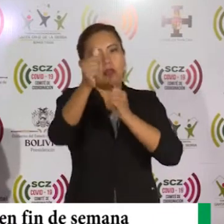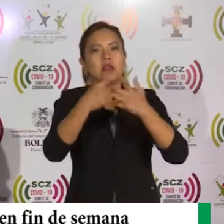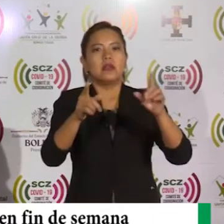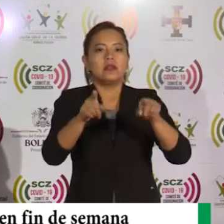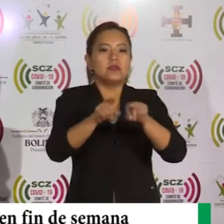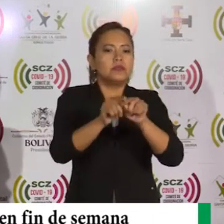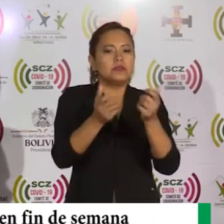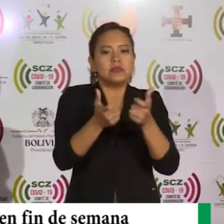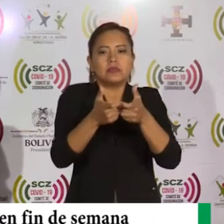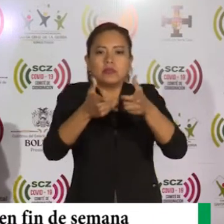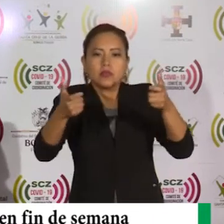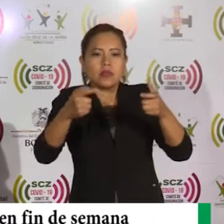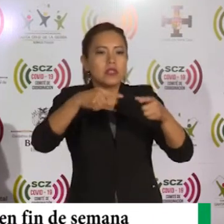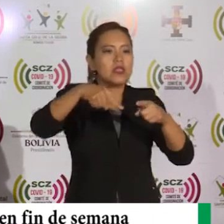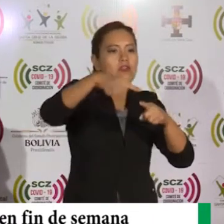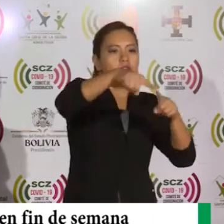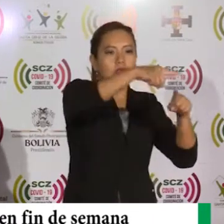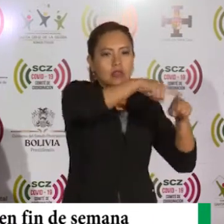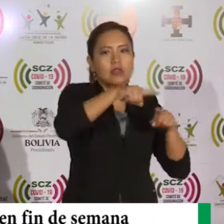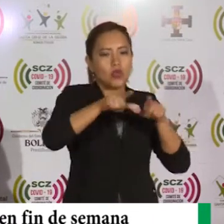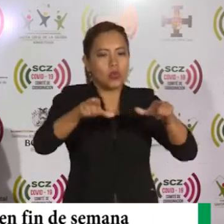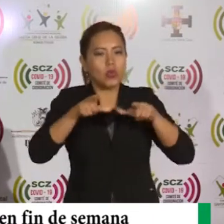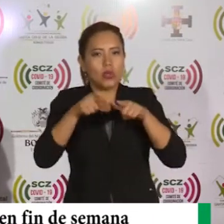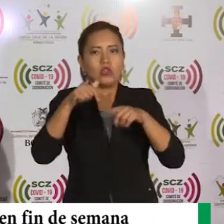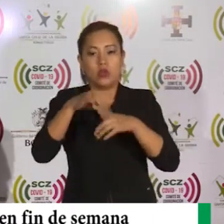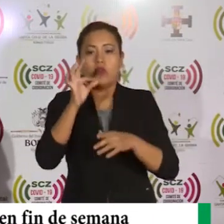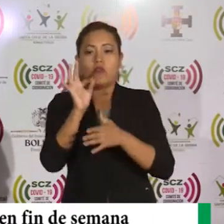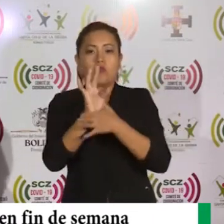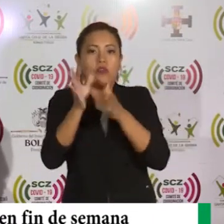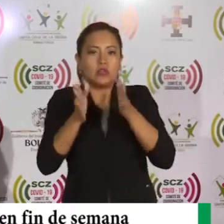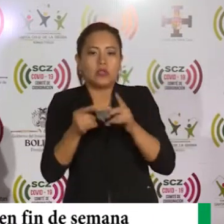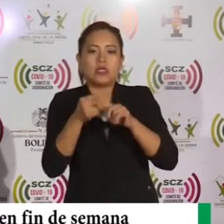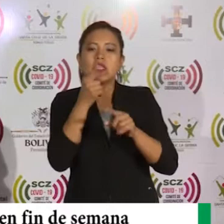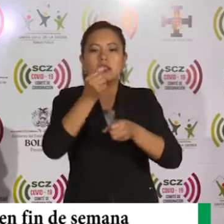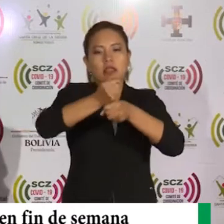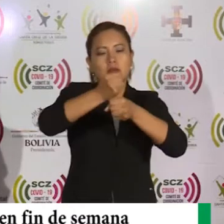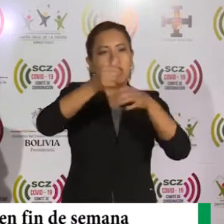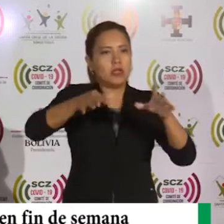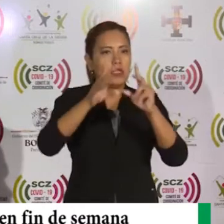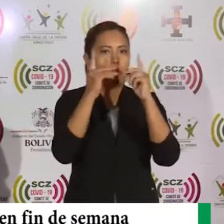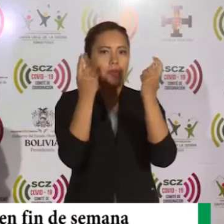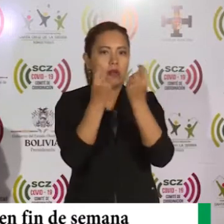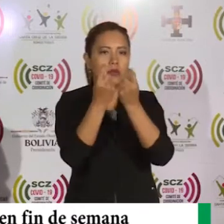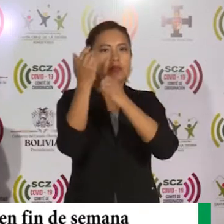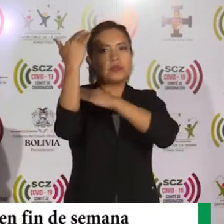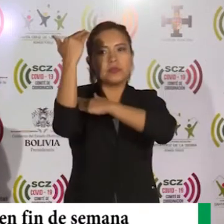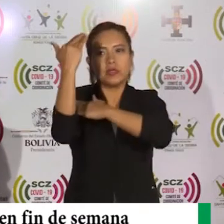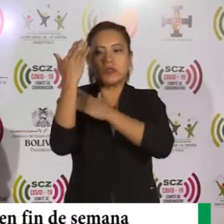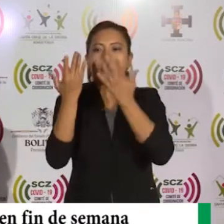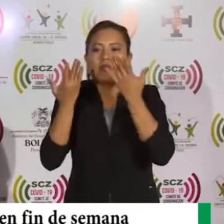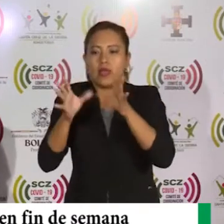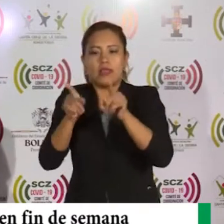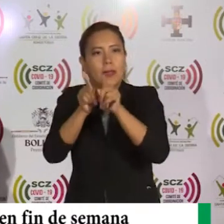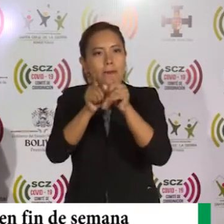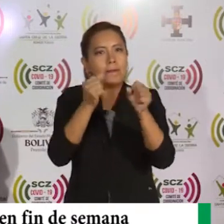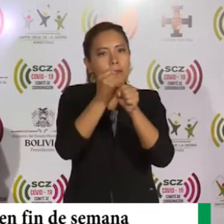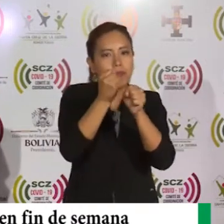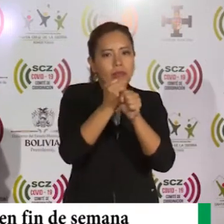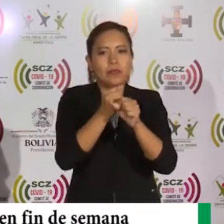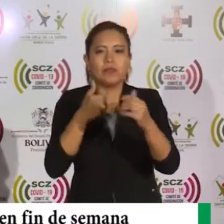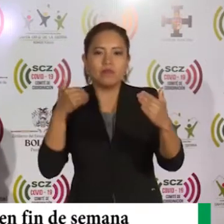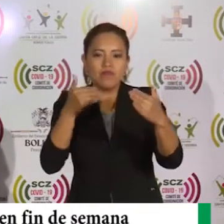y ancho del departamento, nuestros funcionarios, los funcionarios del gobierno del departamento de Santa Cruz, están acercándose a todas